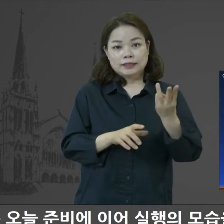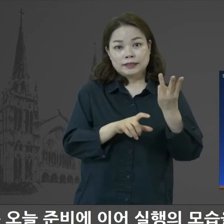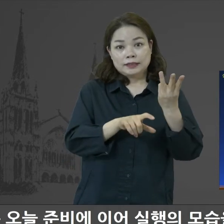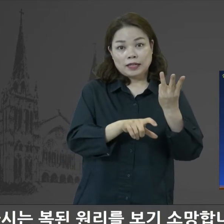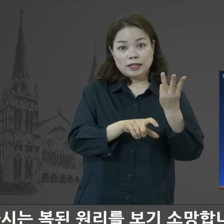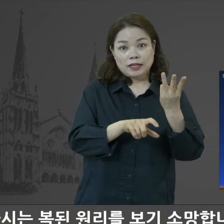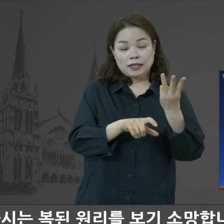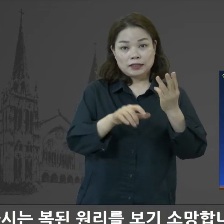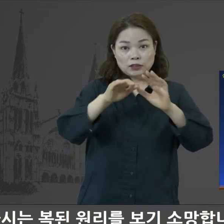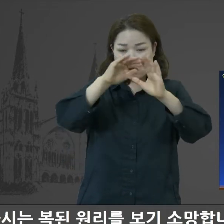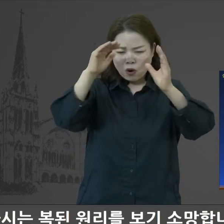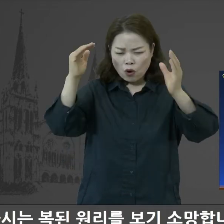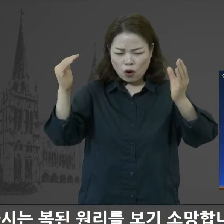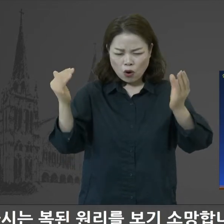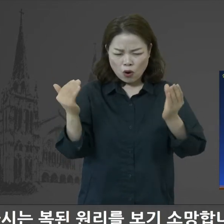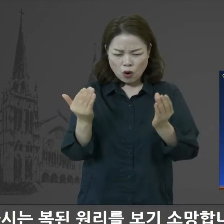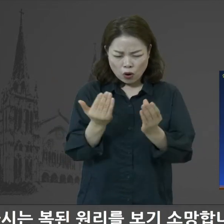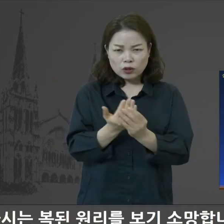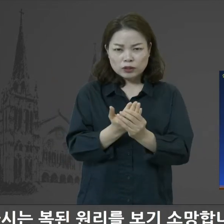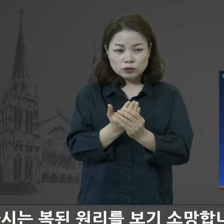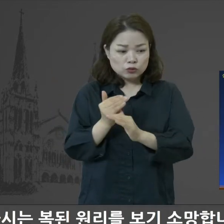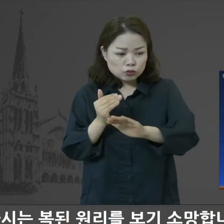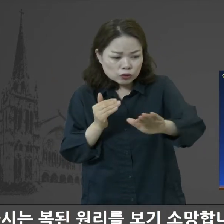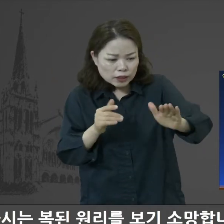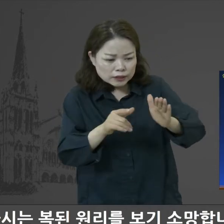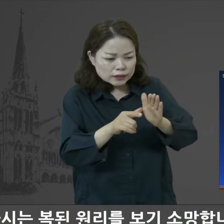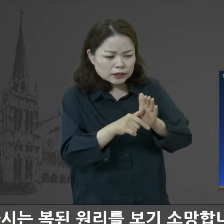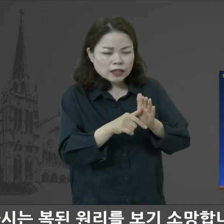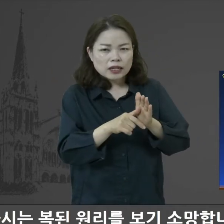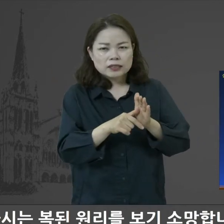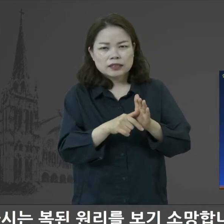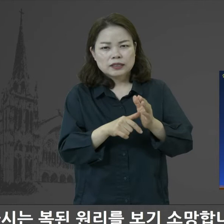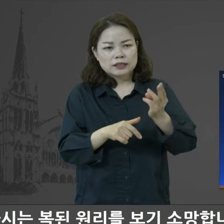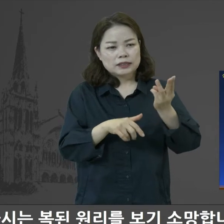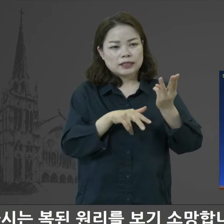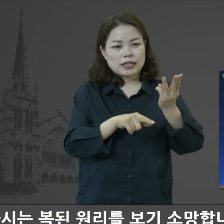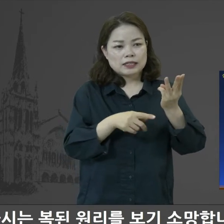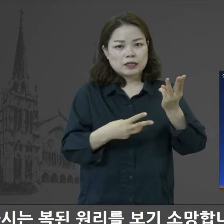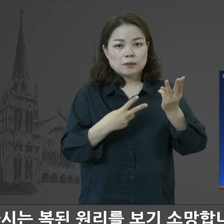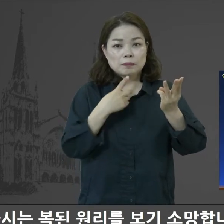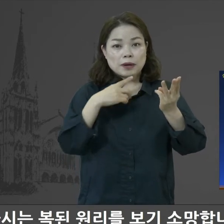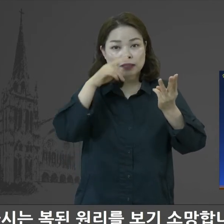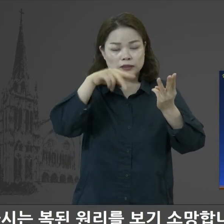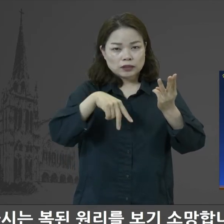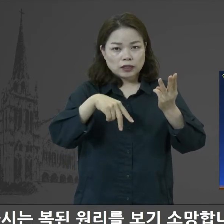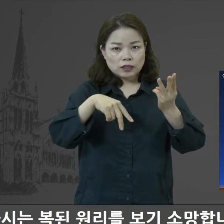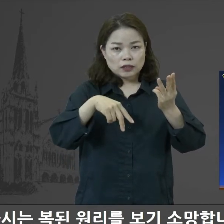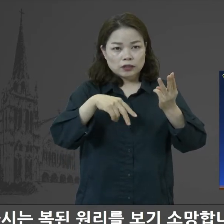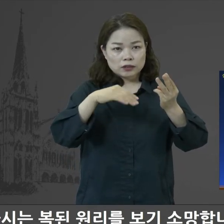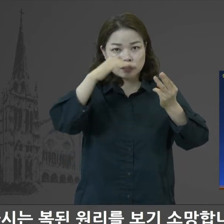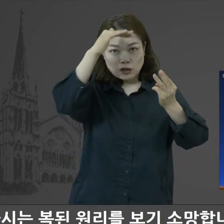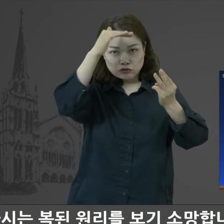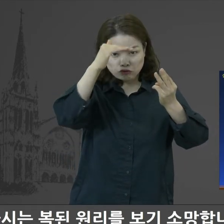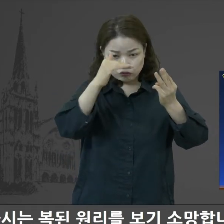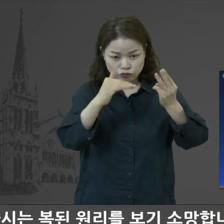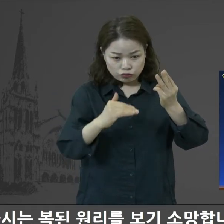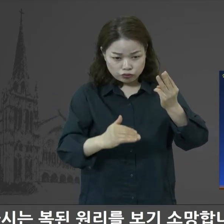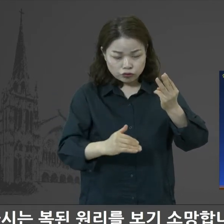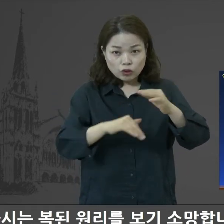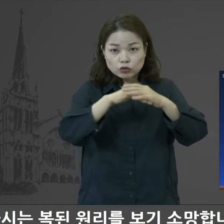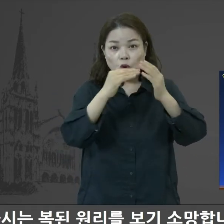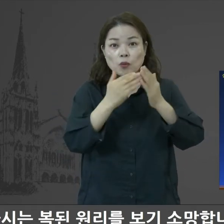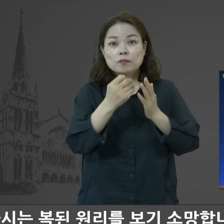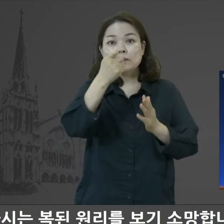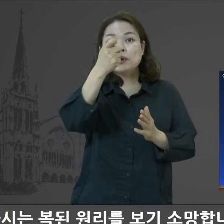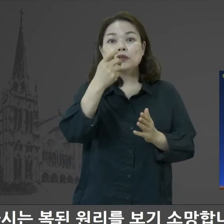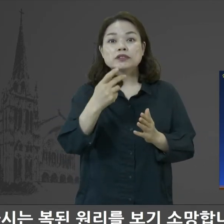3장을 전체적으로 한번 봅시다. 우리가 시간 관계상 3절만을 읽었는데 한번 쭉 보세요. 총 몇 절까지